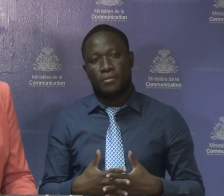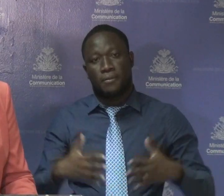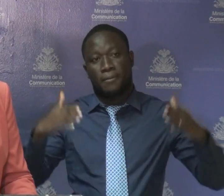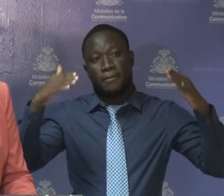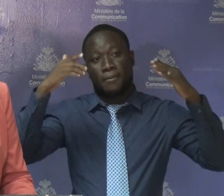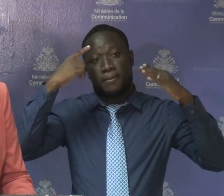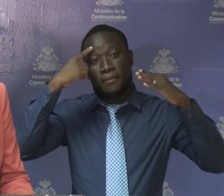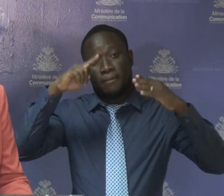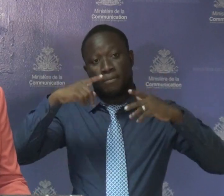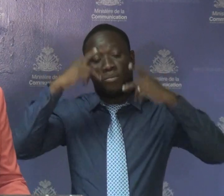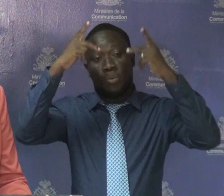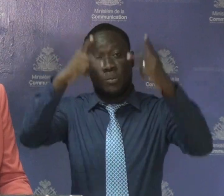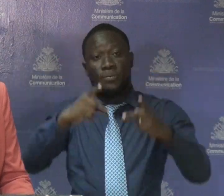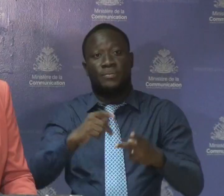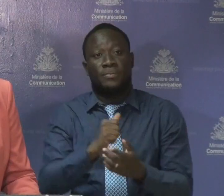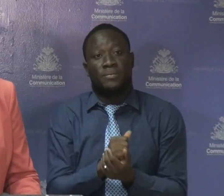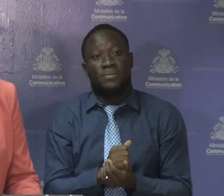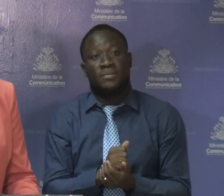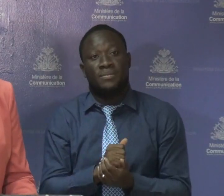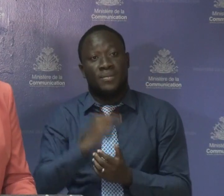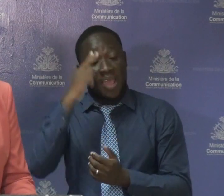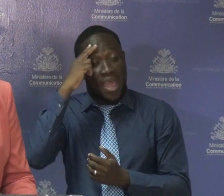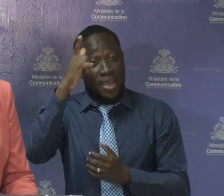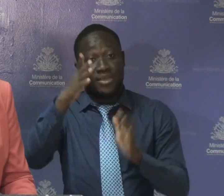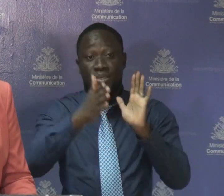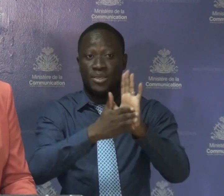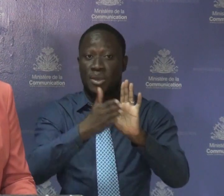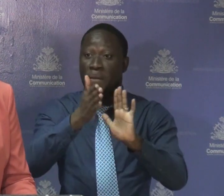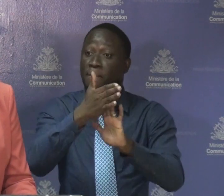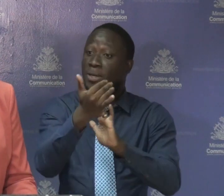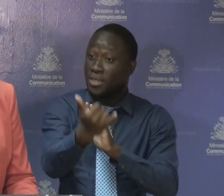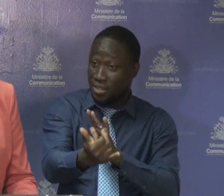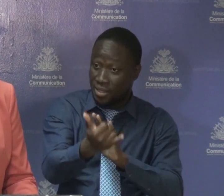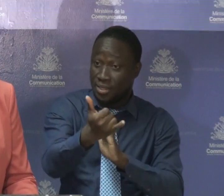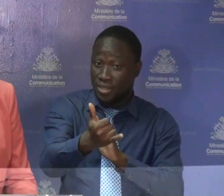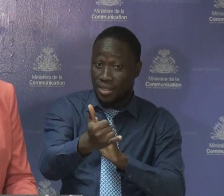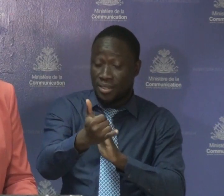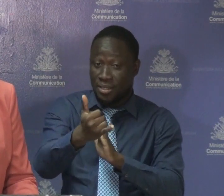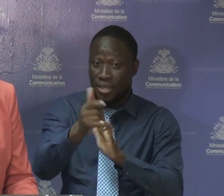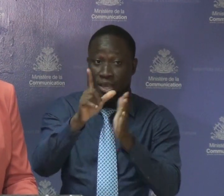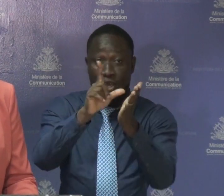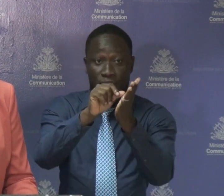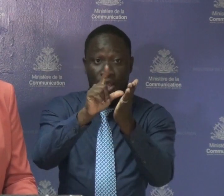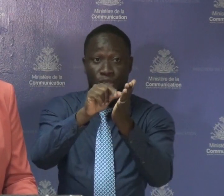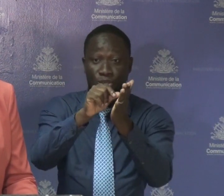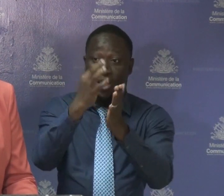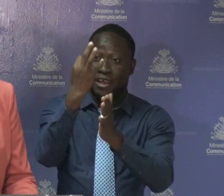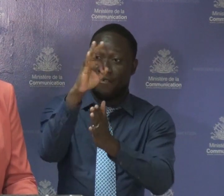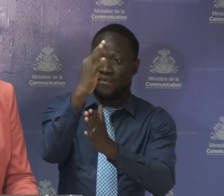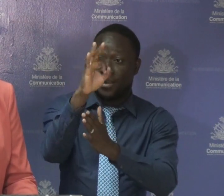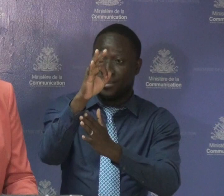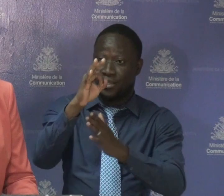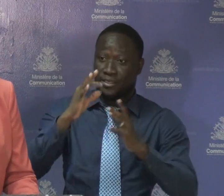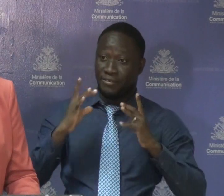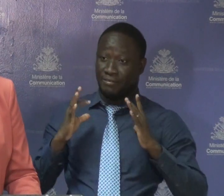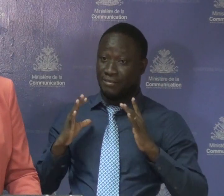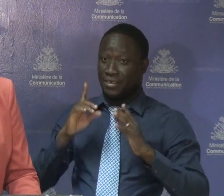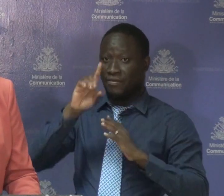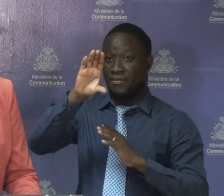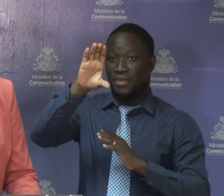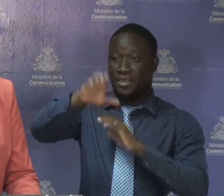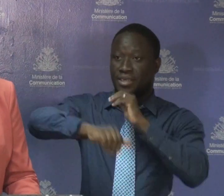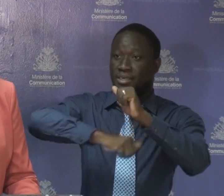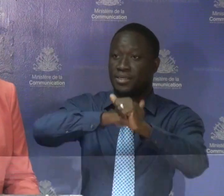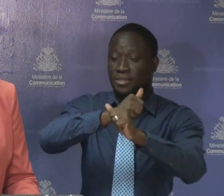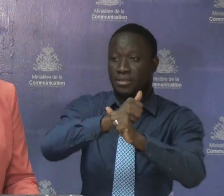du secteur touristique et Haïti présent dans le journal, dans le magazine Air France là, qui vient de fêter 100 ans